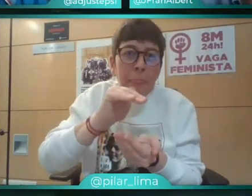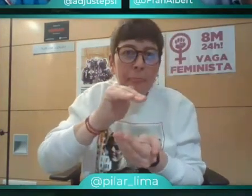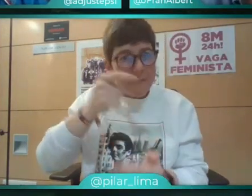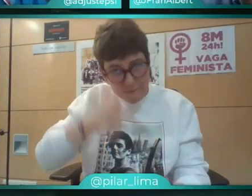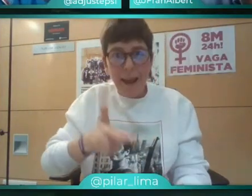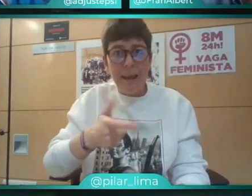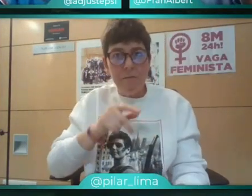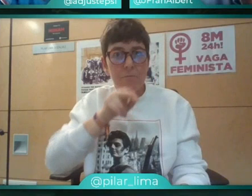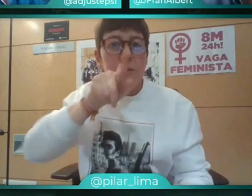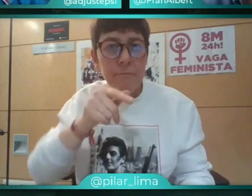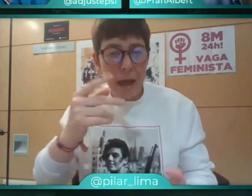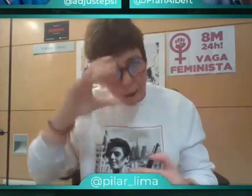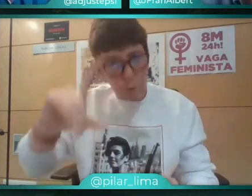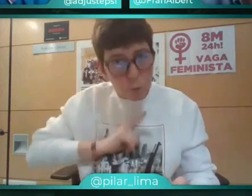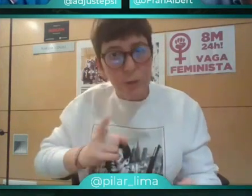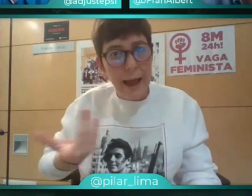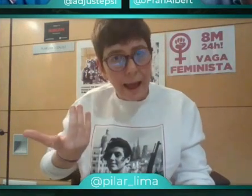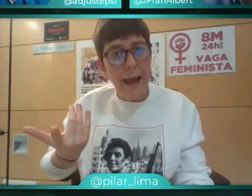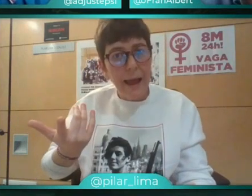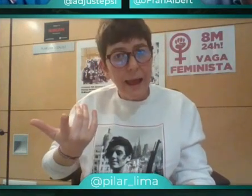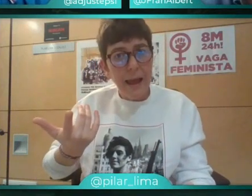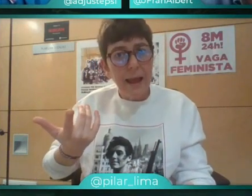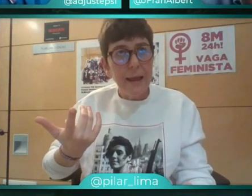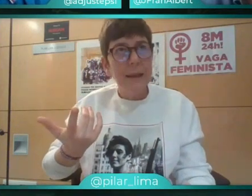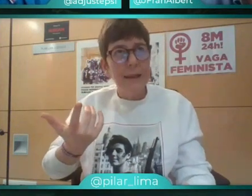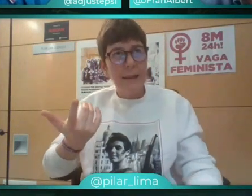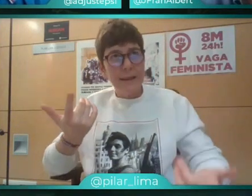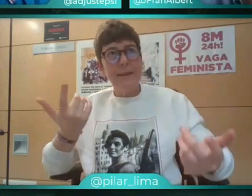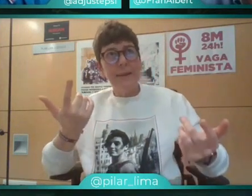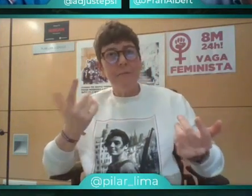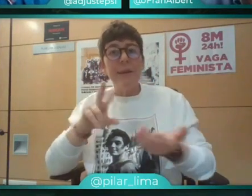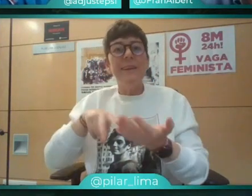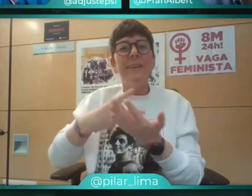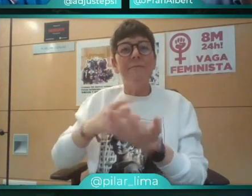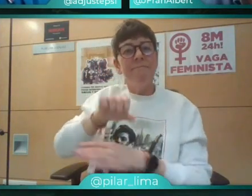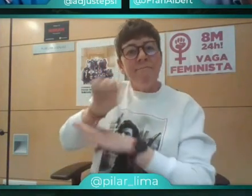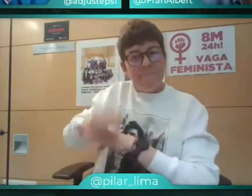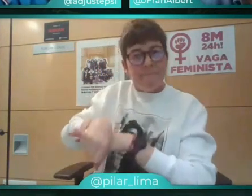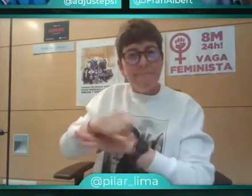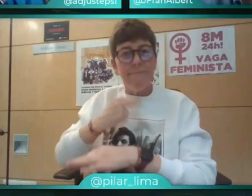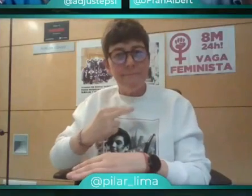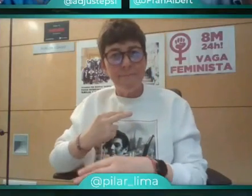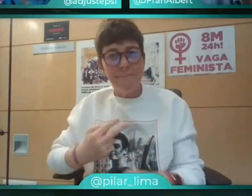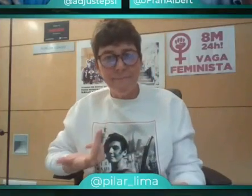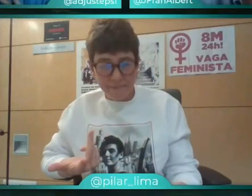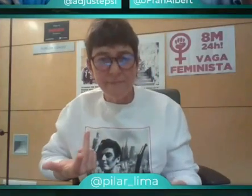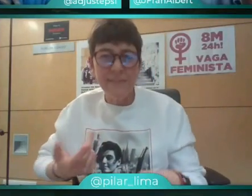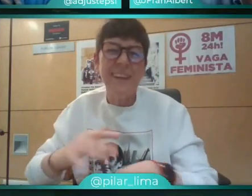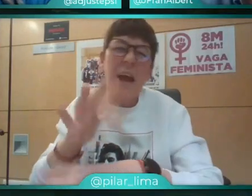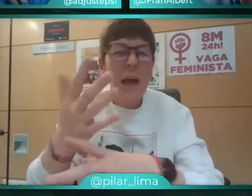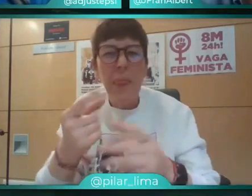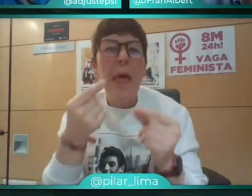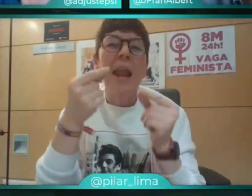escucharme Pero bueno yoto la educación que he recibido es que tengo que ser educada y se me tiene que escuchar entonces